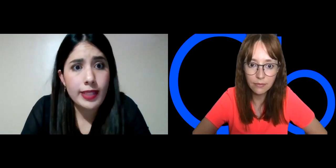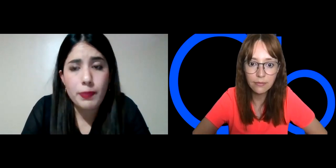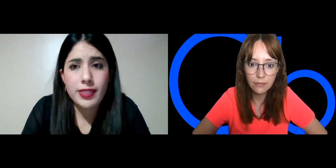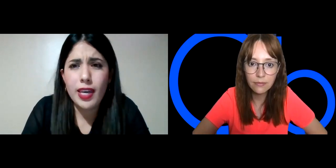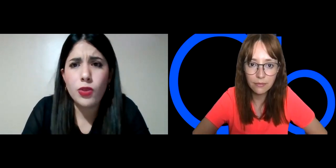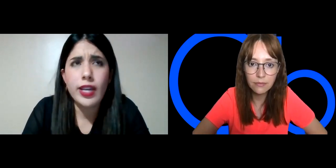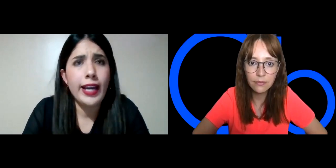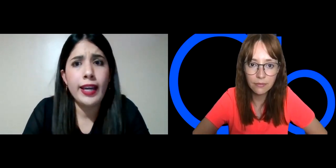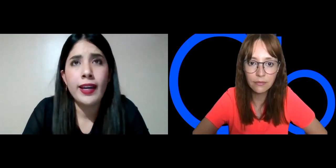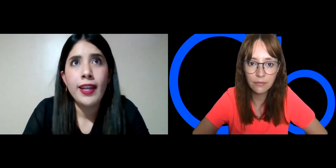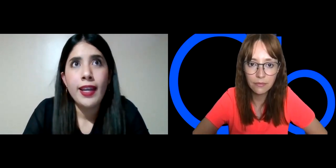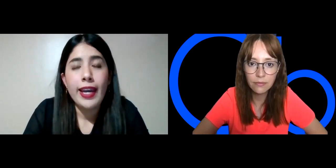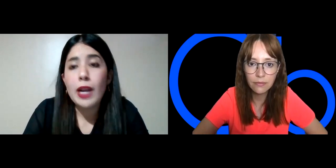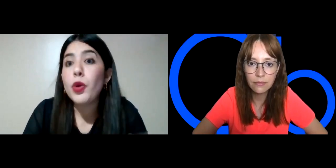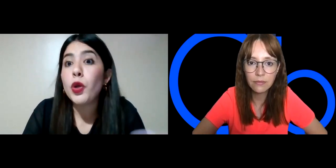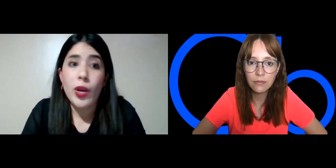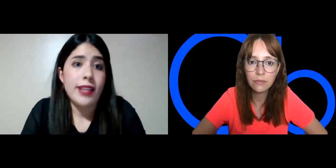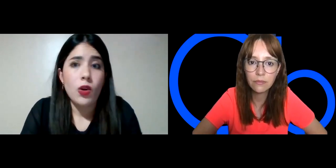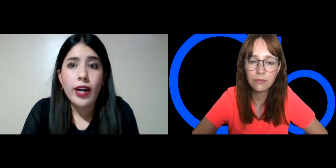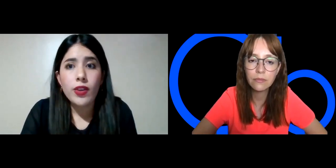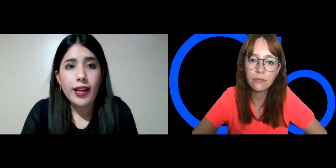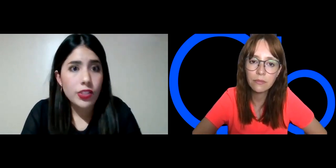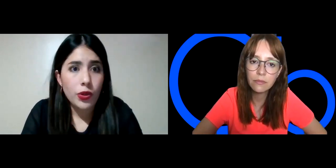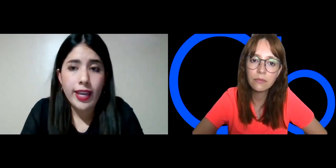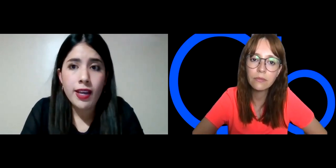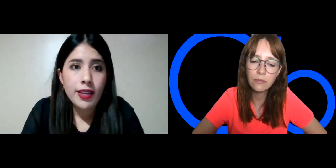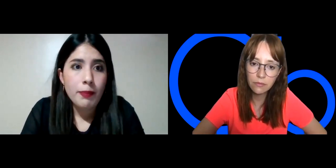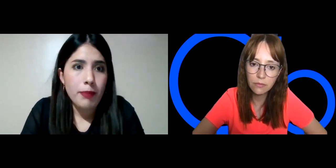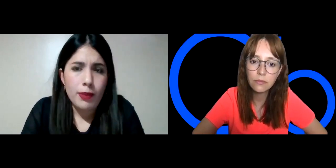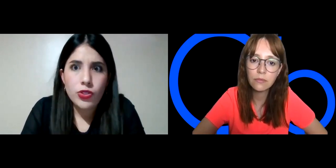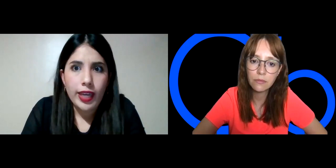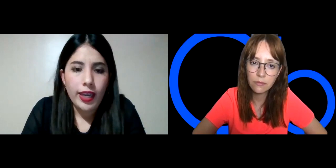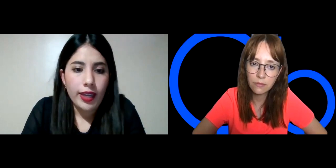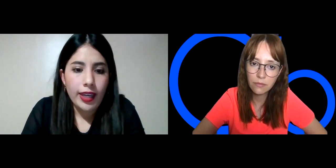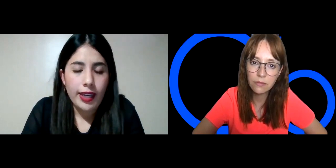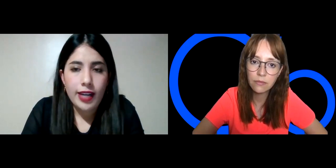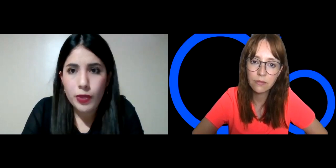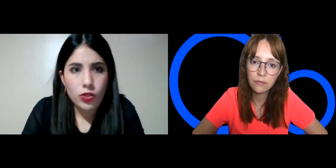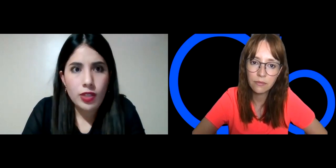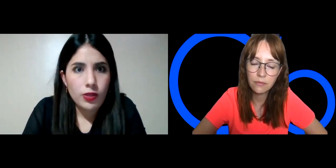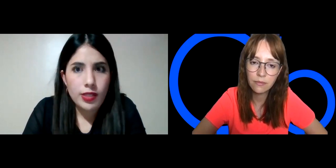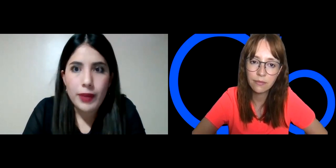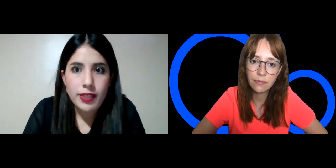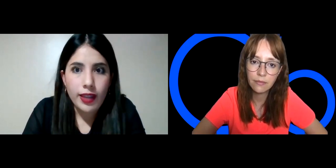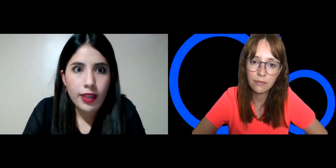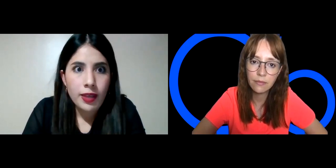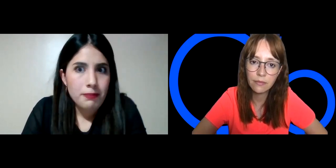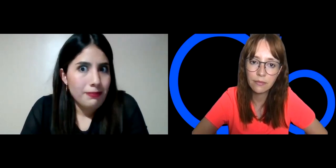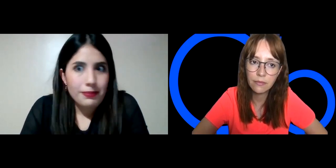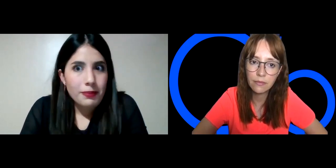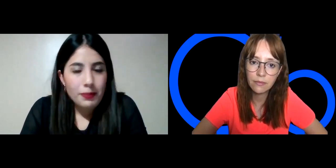una discapacidad, o sea, eran muy crueles. A lo largo de la historia vemos que las personas con